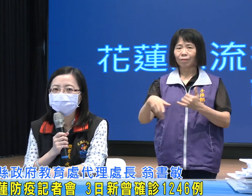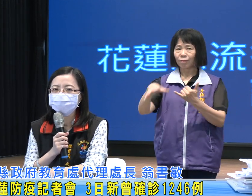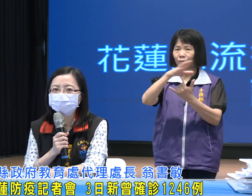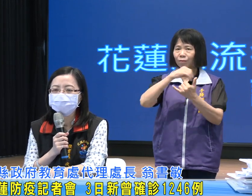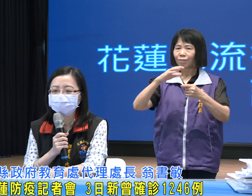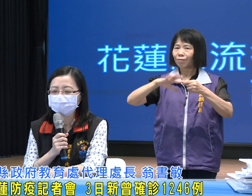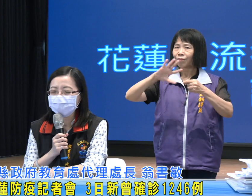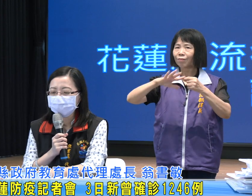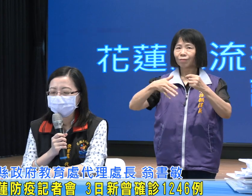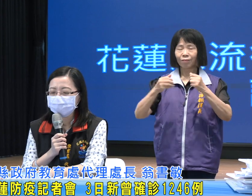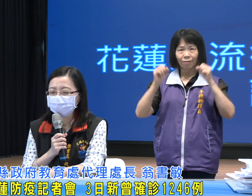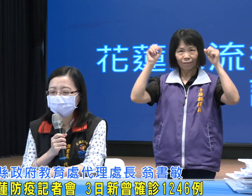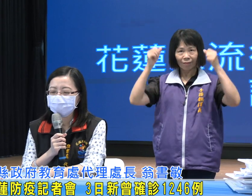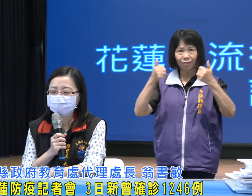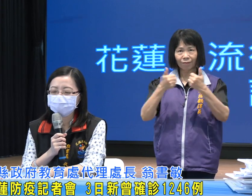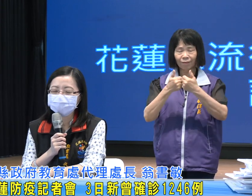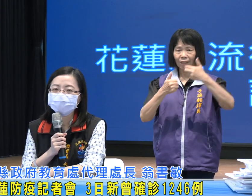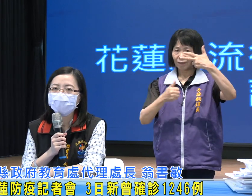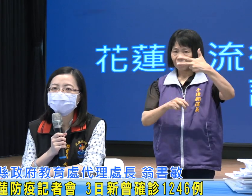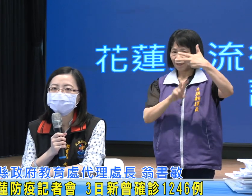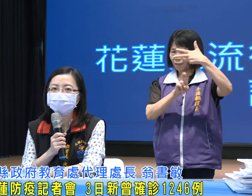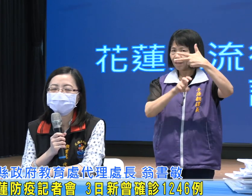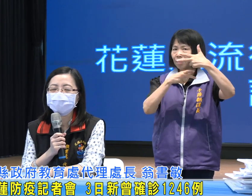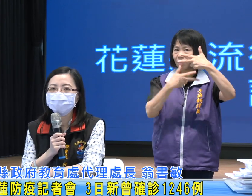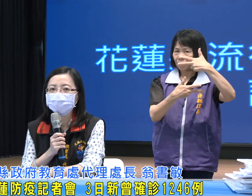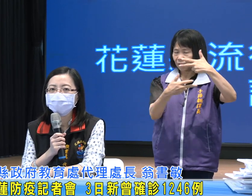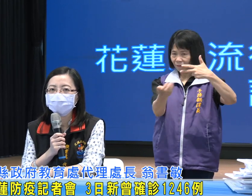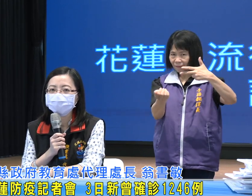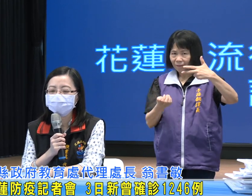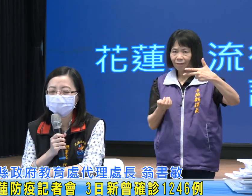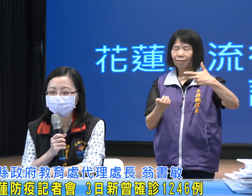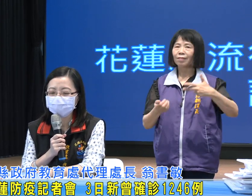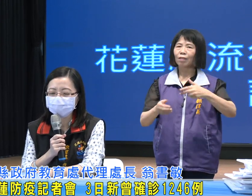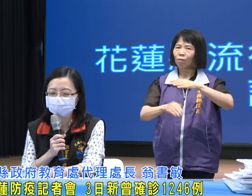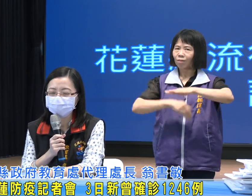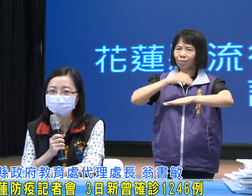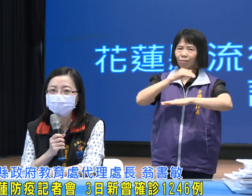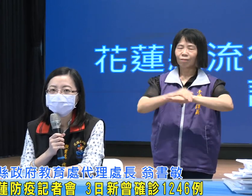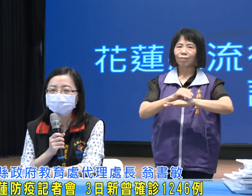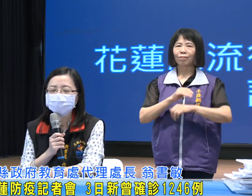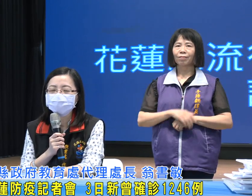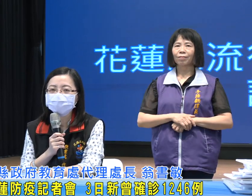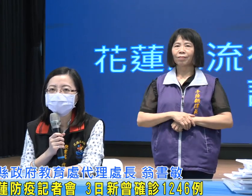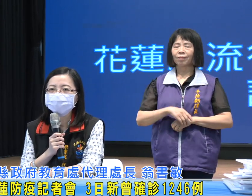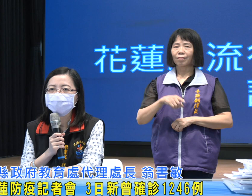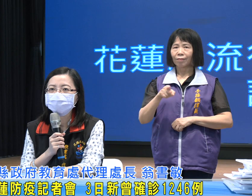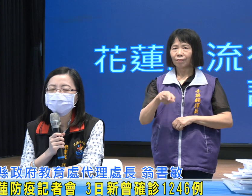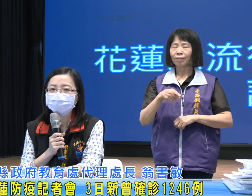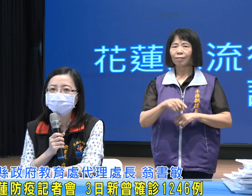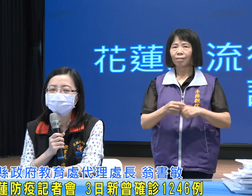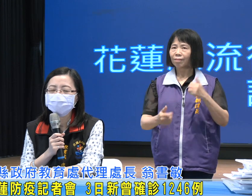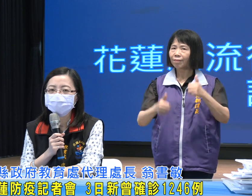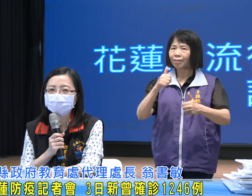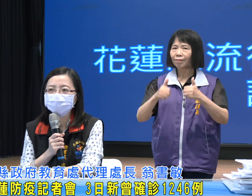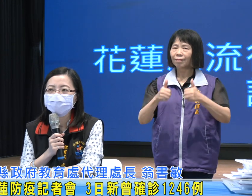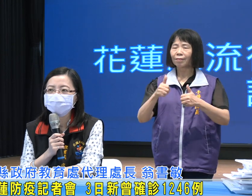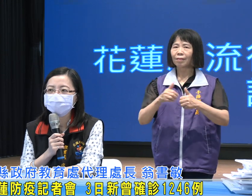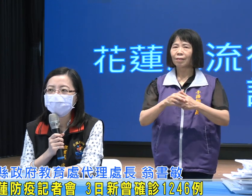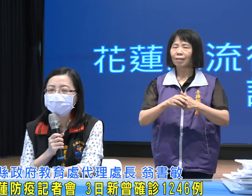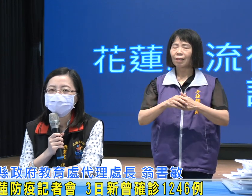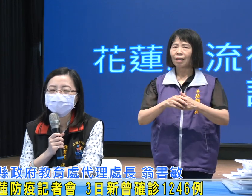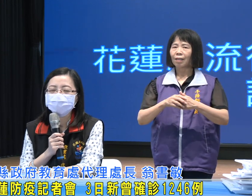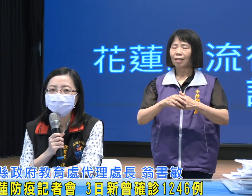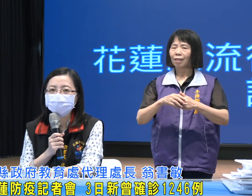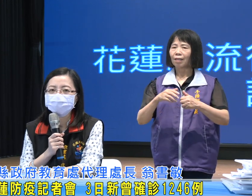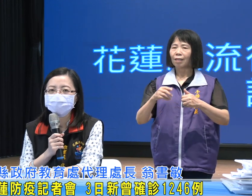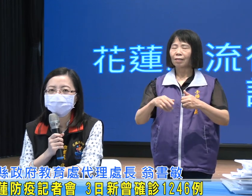中运呢，预计在7月27号以前会完成赛事。那整个的赛事呢，我们仍然会